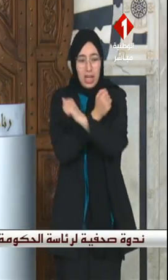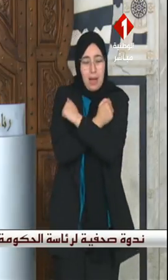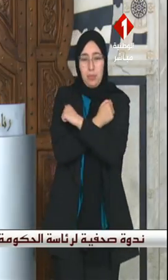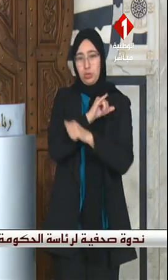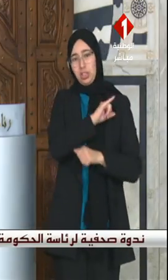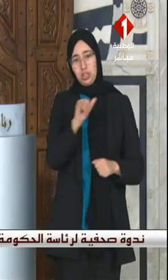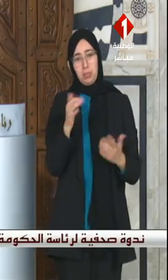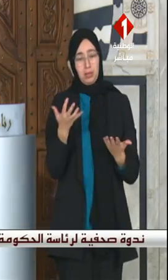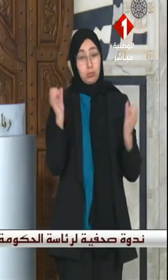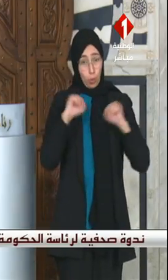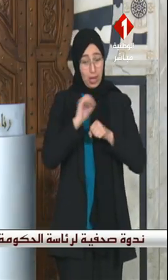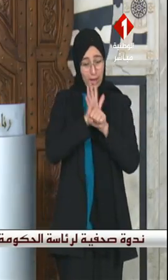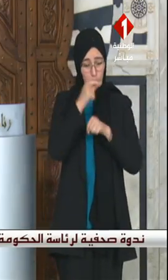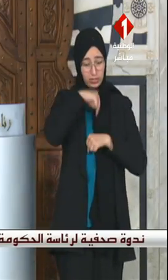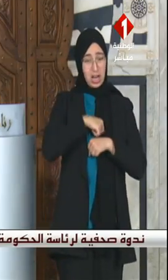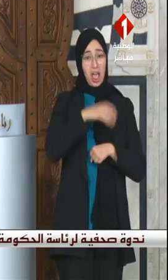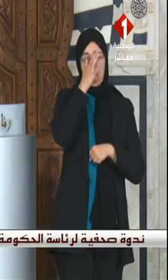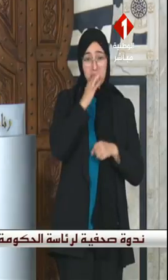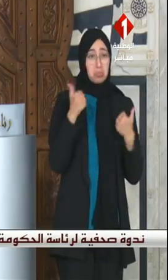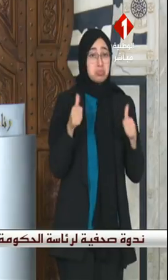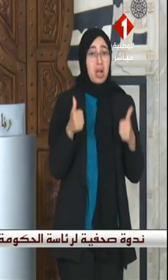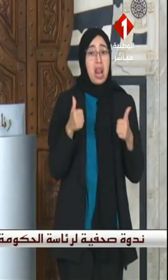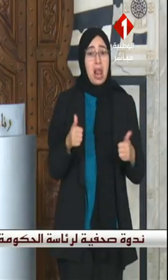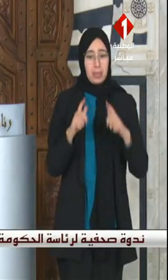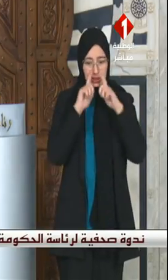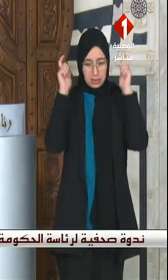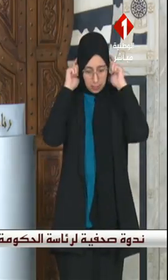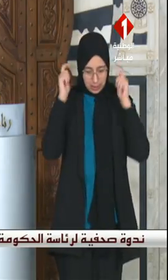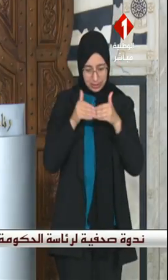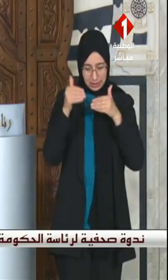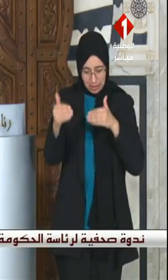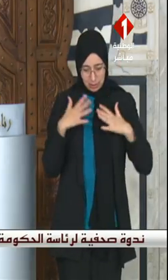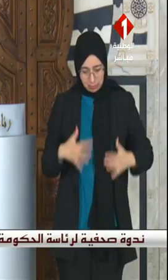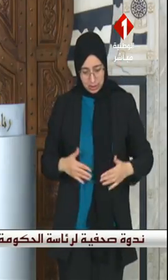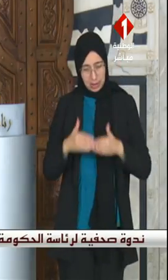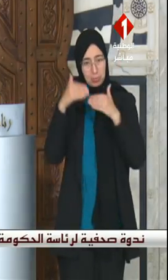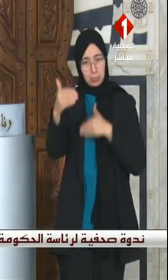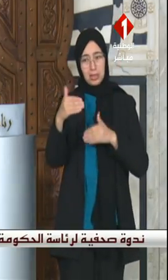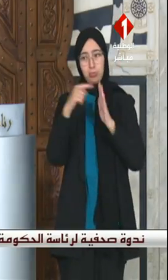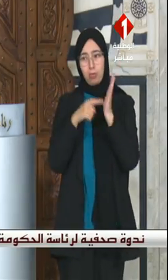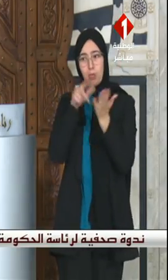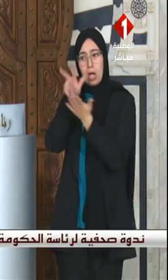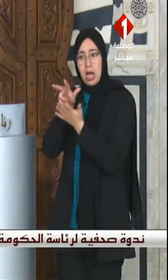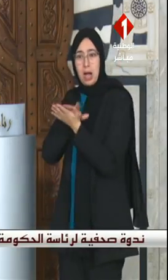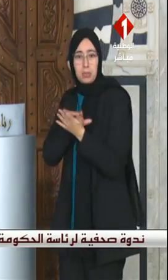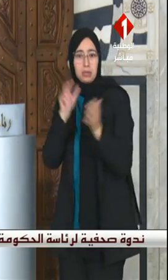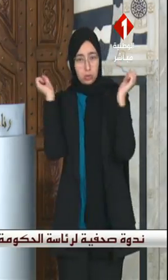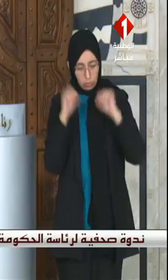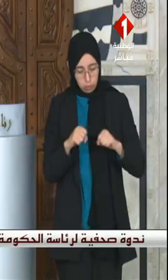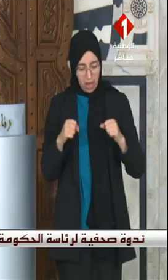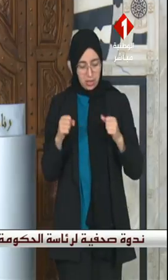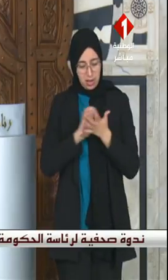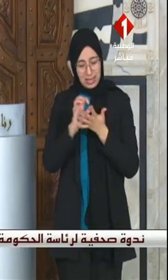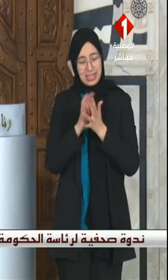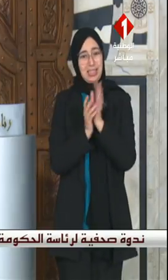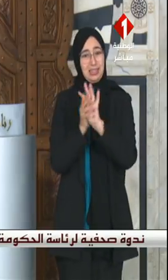وما عندناش اعراض، نلتزموا حتى في عائلاتنا بارتداء الكمامه بالتباعد الجسدي بتطبيق الاجراءات نتاع حفظ الصحه،